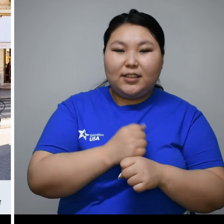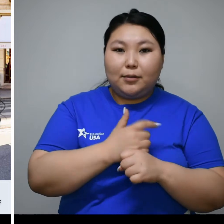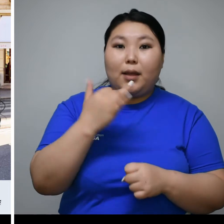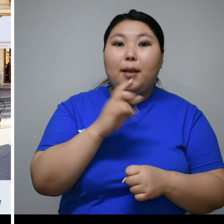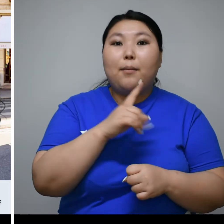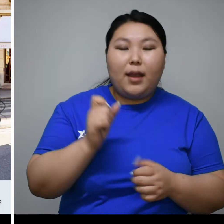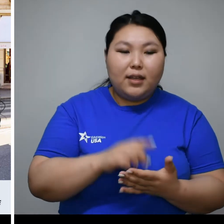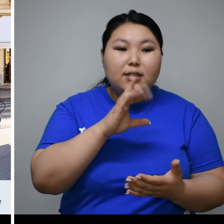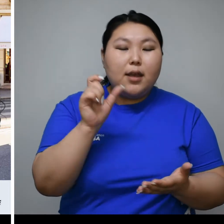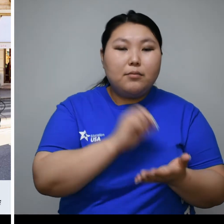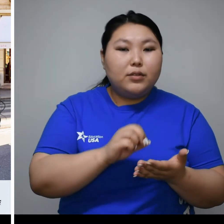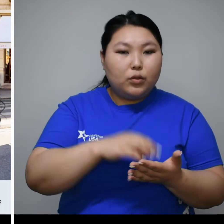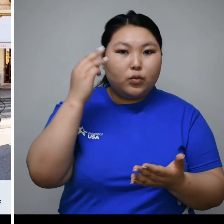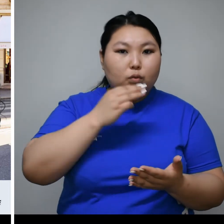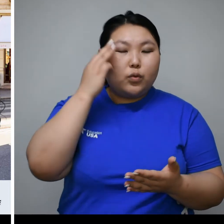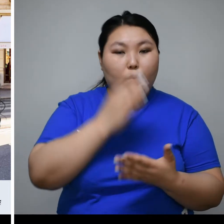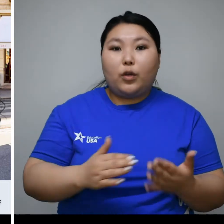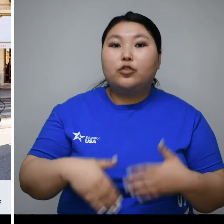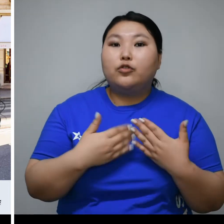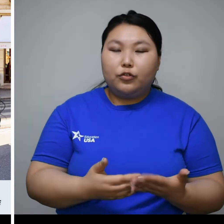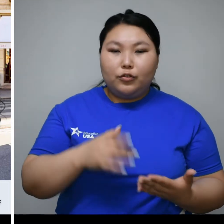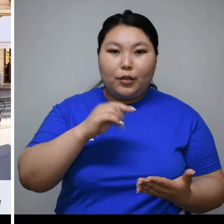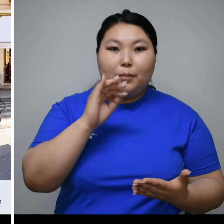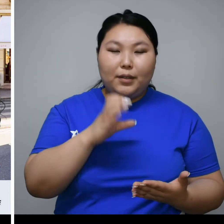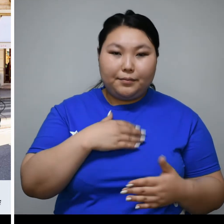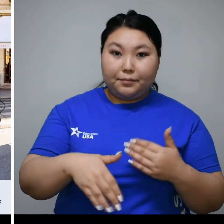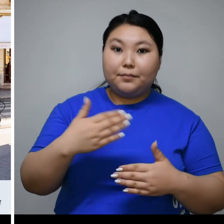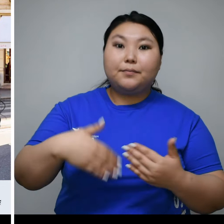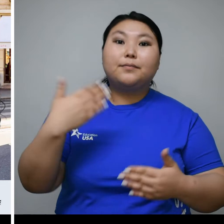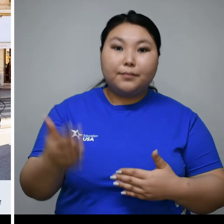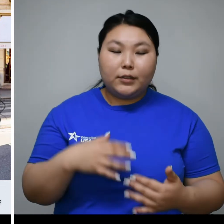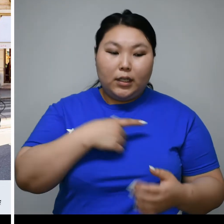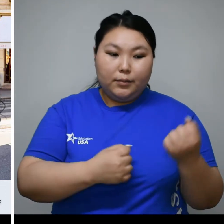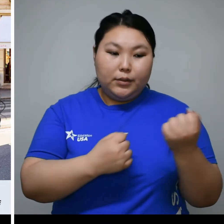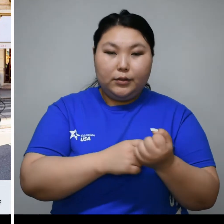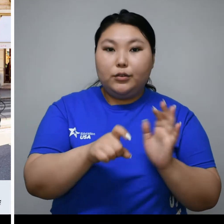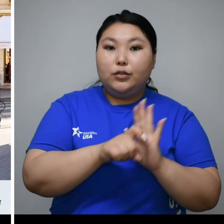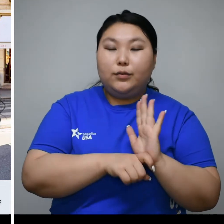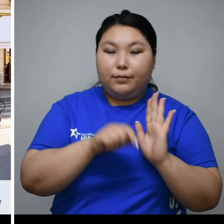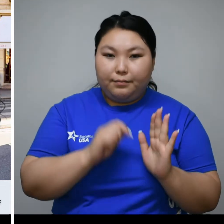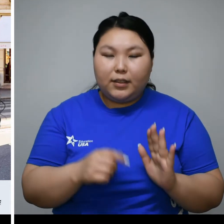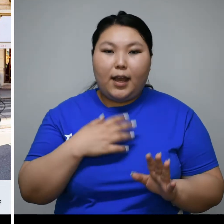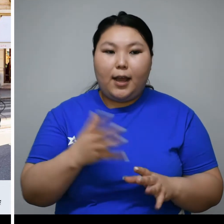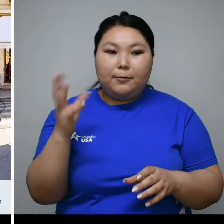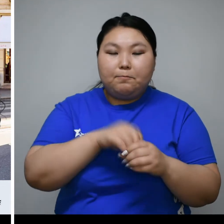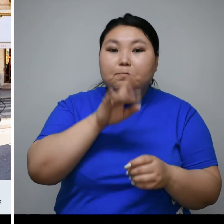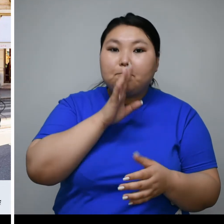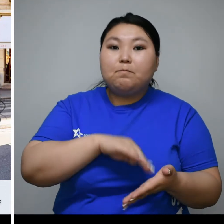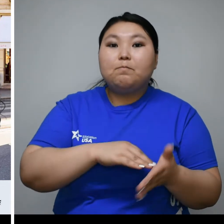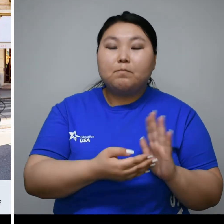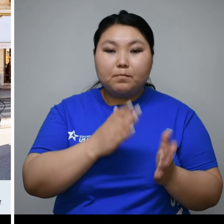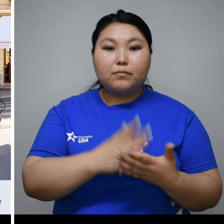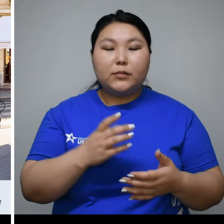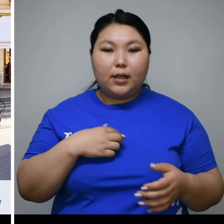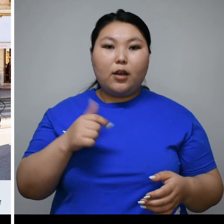яаж ажиллаж исэн бэ? Эсэ бичижсэн туршлагаасаа хуваалцаач. Бас одоо цааш цаашдаа ийм тэтгэлэг төлбөрүүдэд хамрагдахаар төлөвлөж